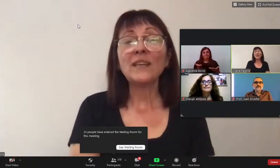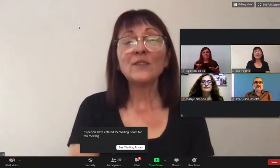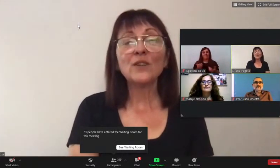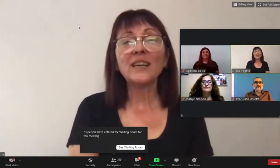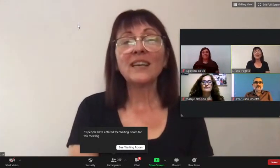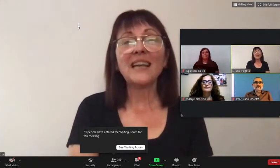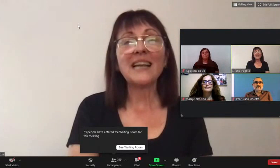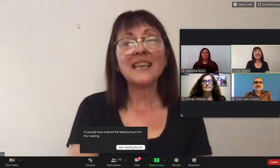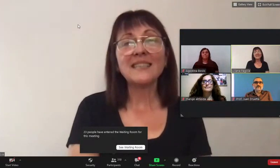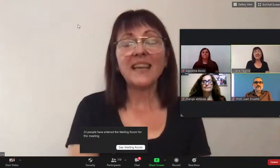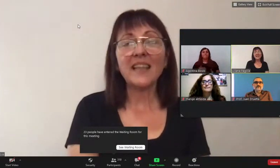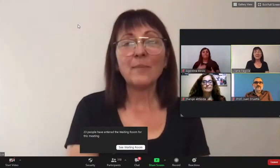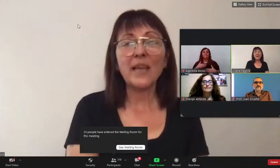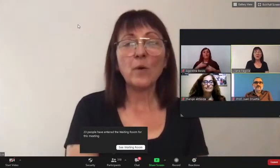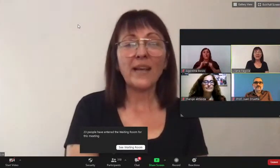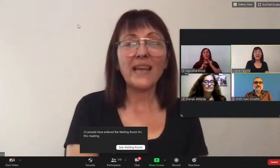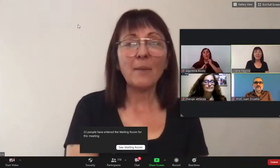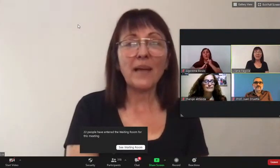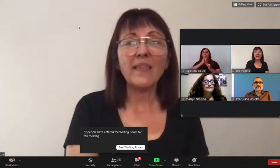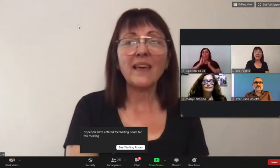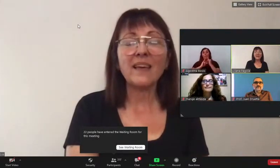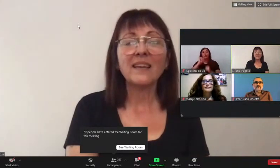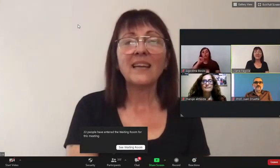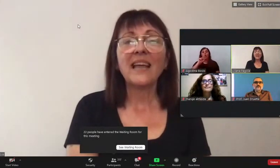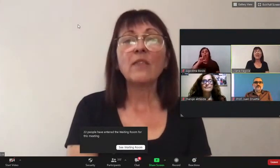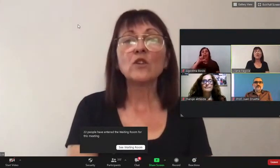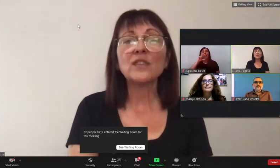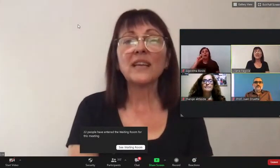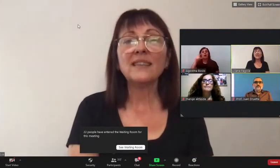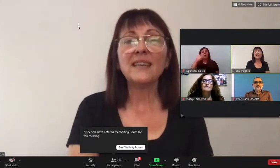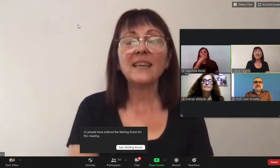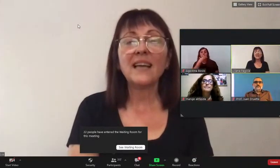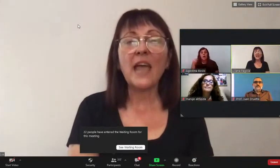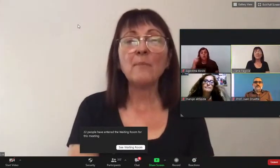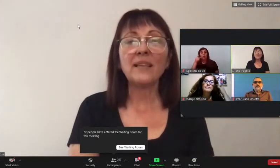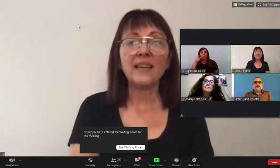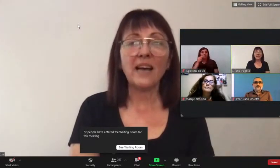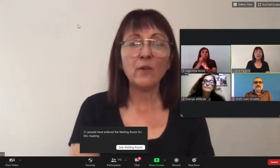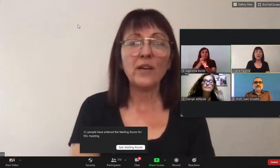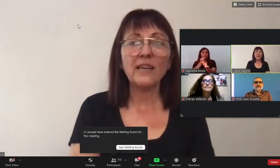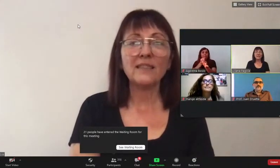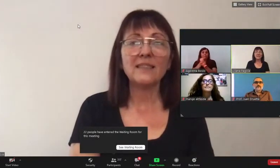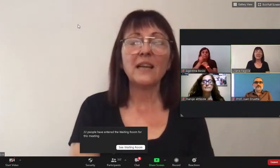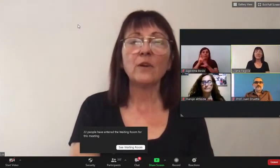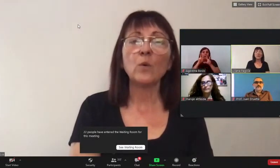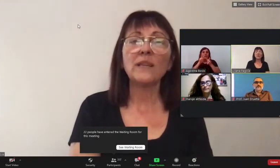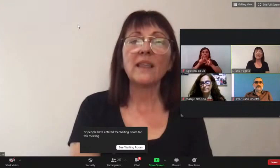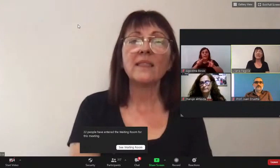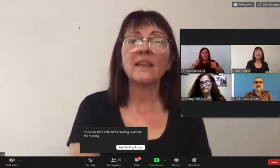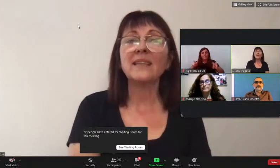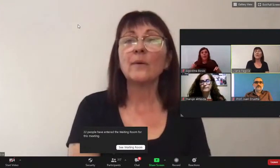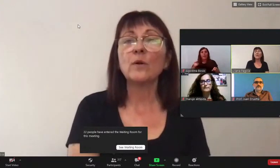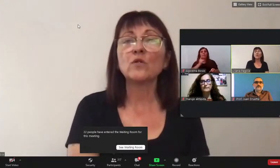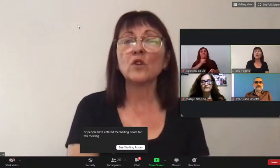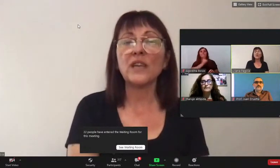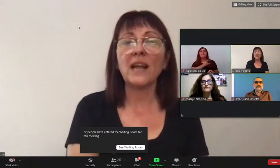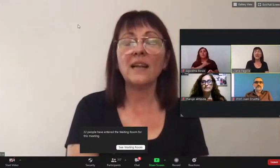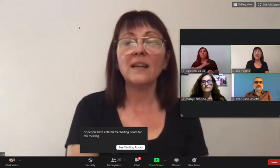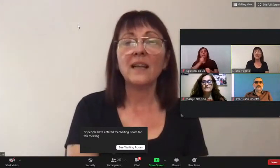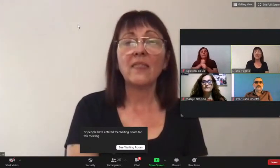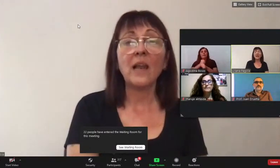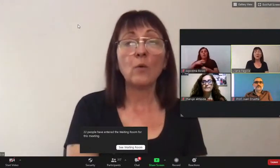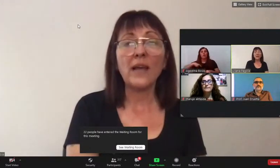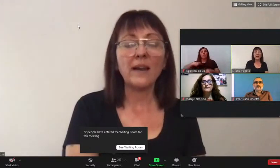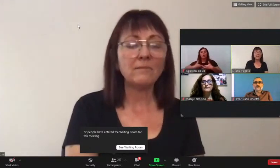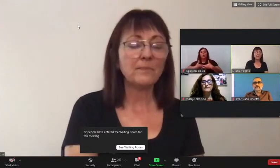Les cuento que la licenciada María Eugenia Almeida es docente e investigadora de la Facultad de Trabajo